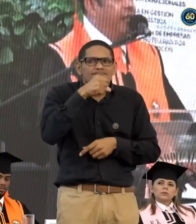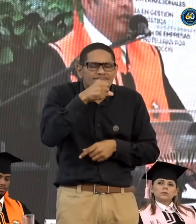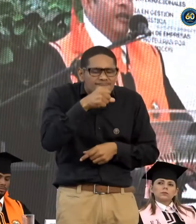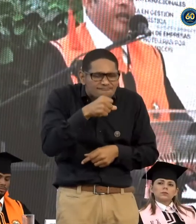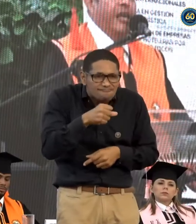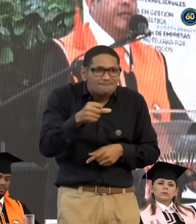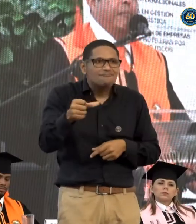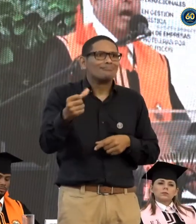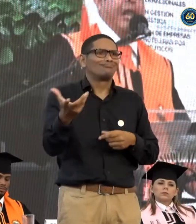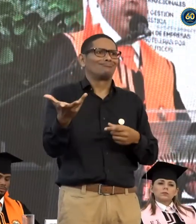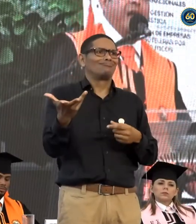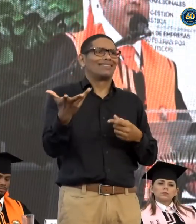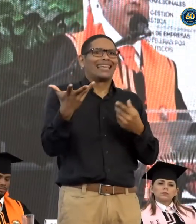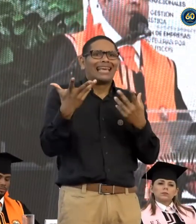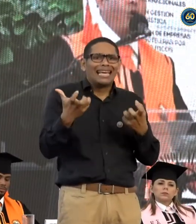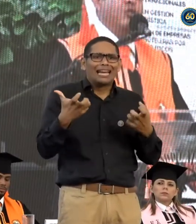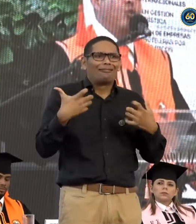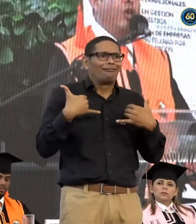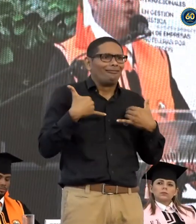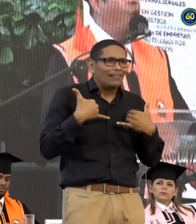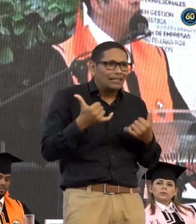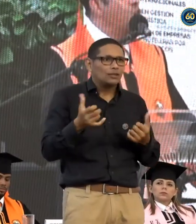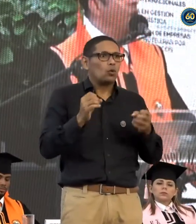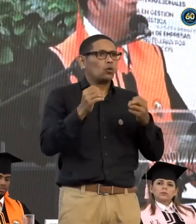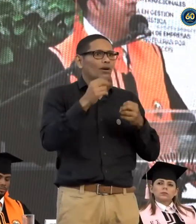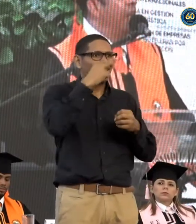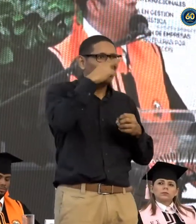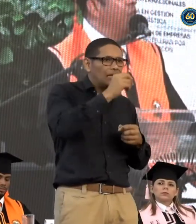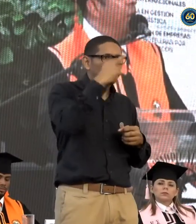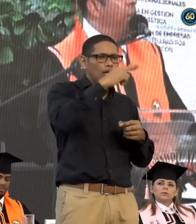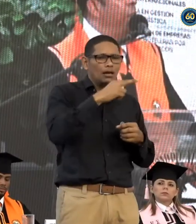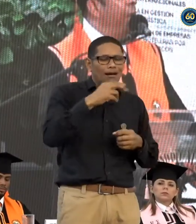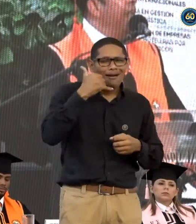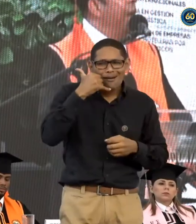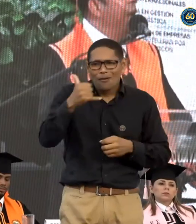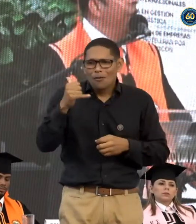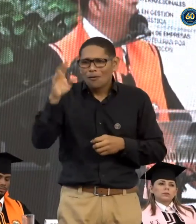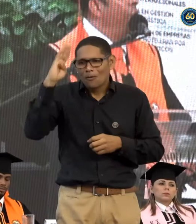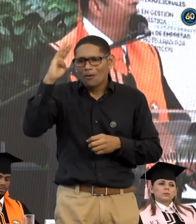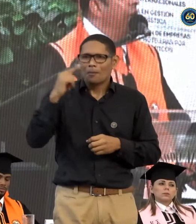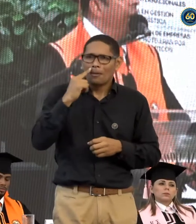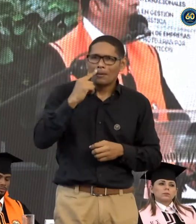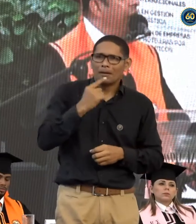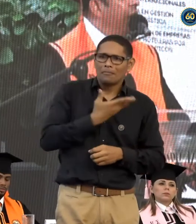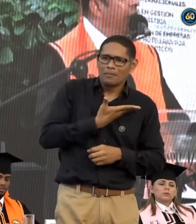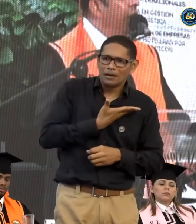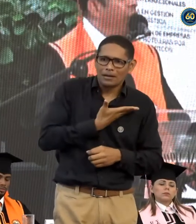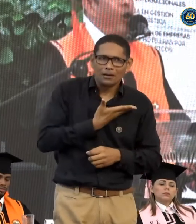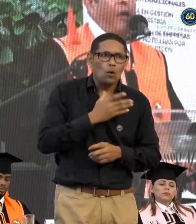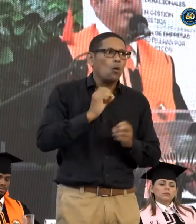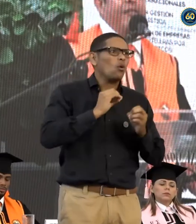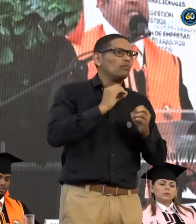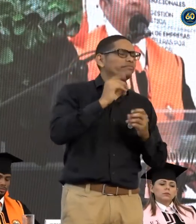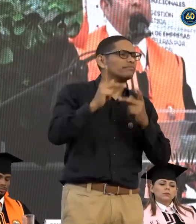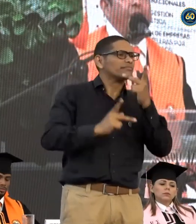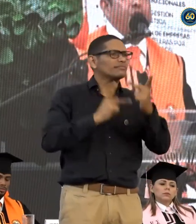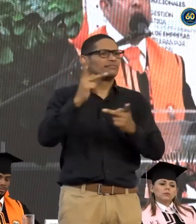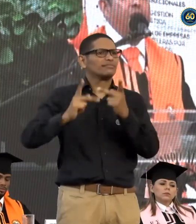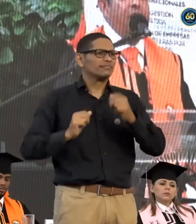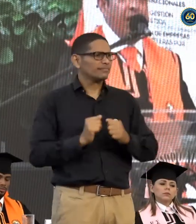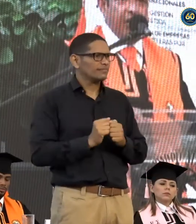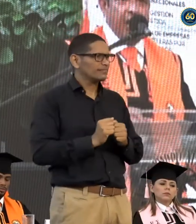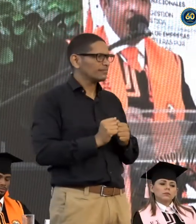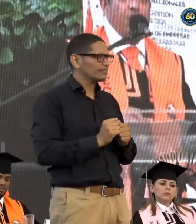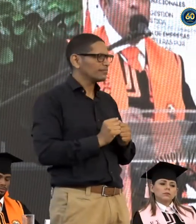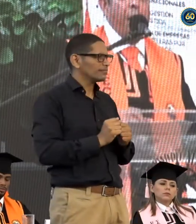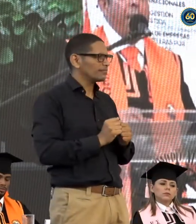bailar o que su hijo o su hija saque un tiempo para llamarlo o para llamarla o que vaya a visitarlos quienes tienen a